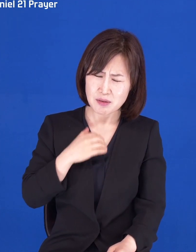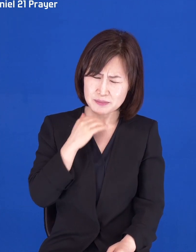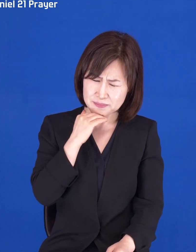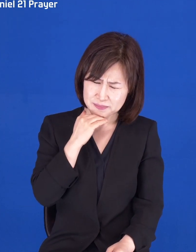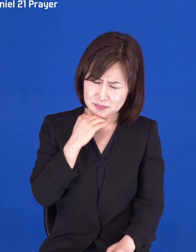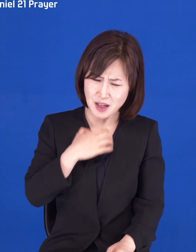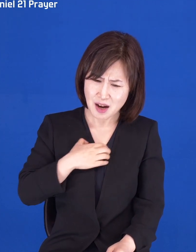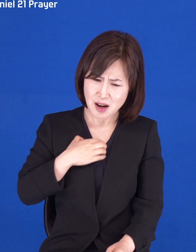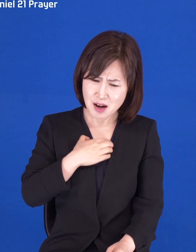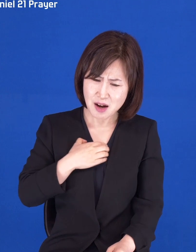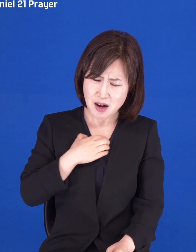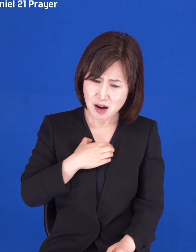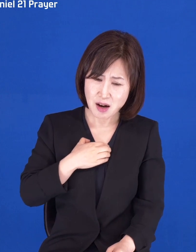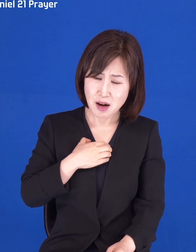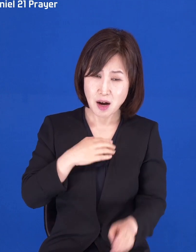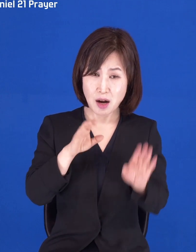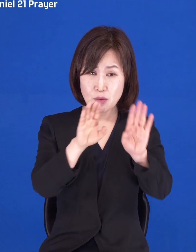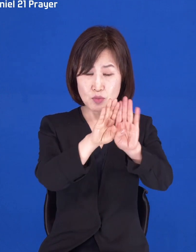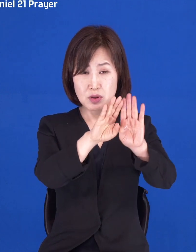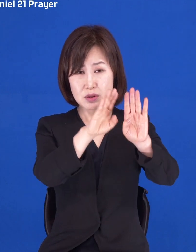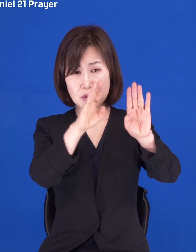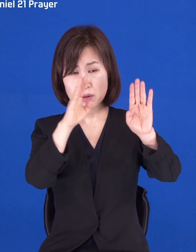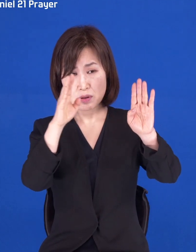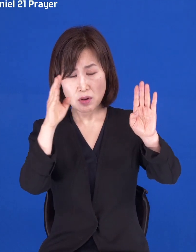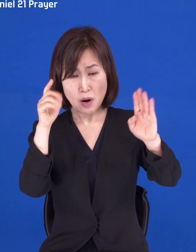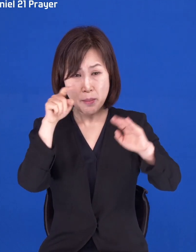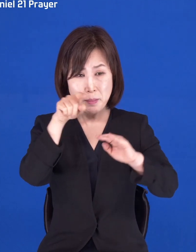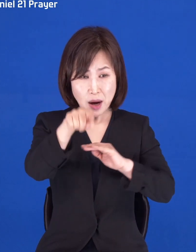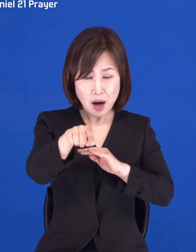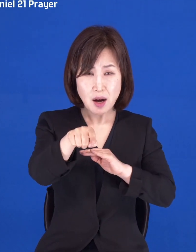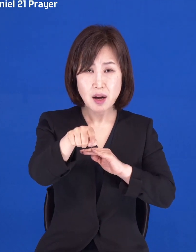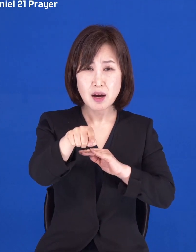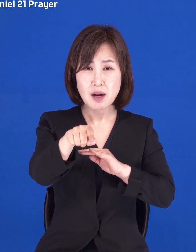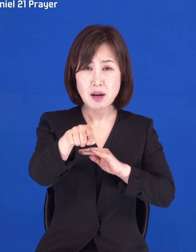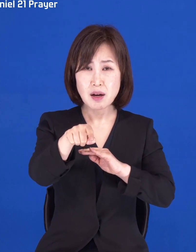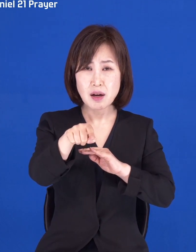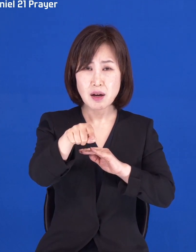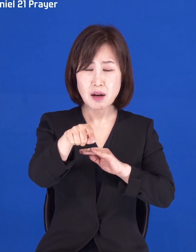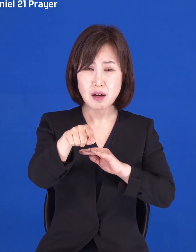기다렸습니다. 출입문을 열고 밖으로 나가면요,